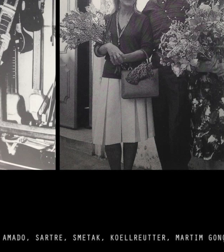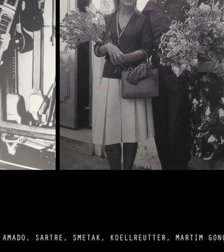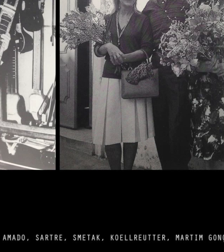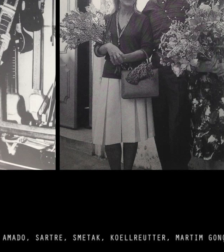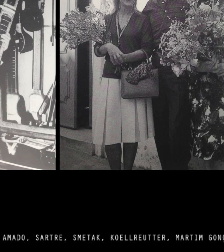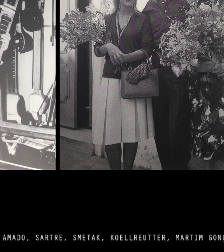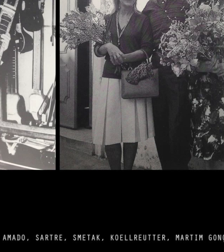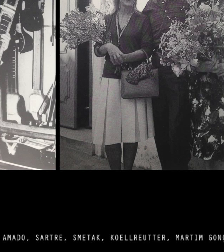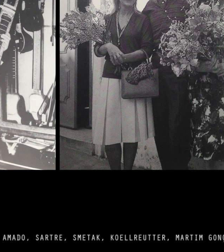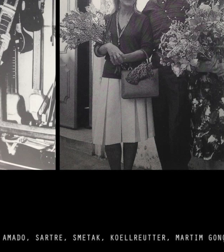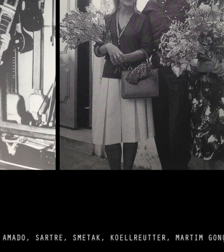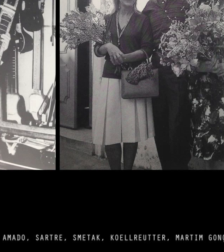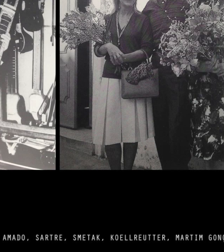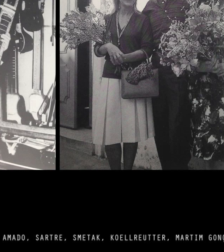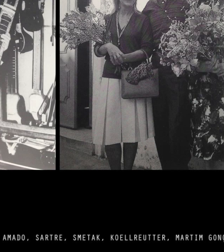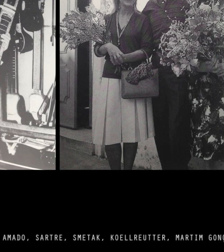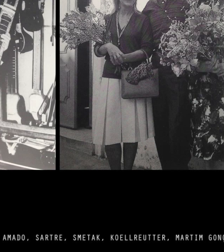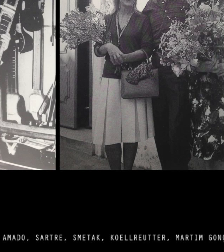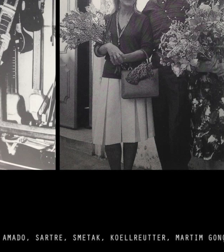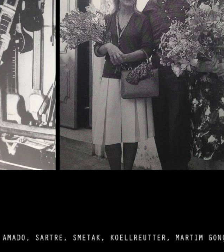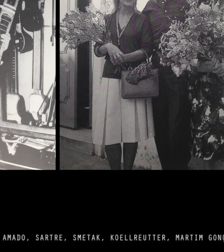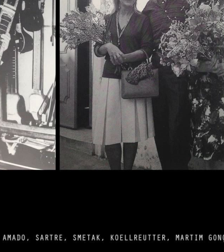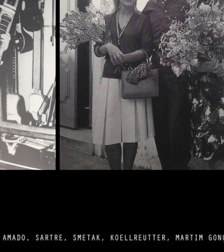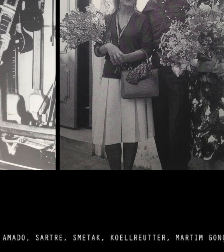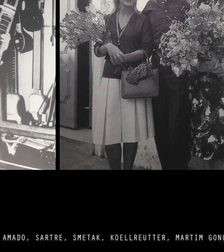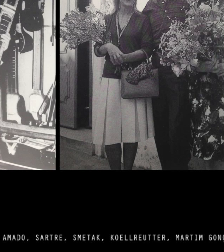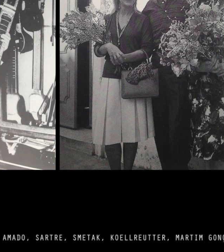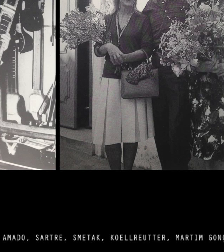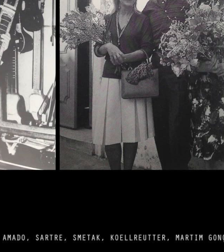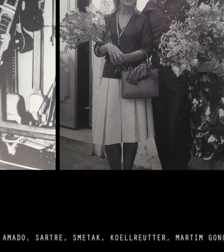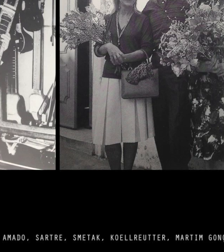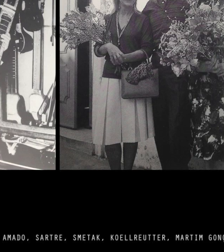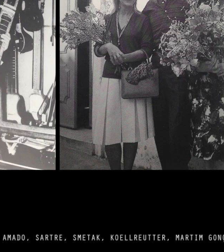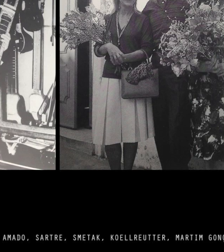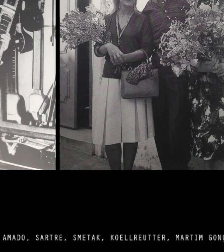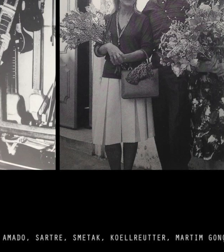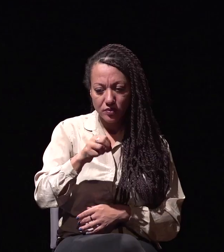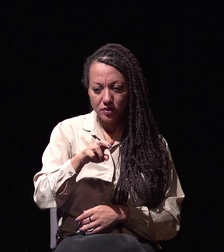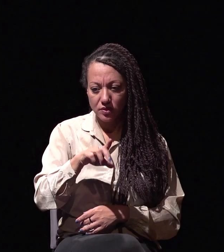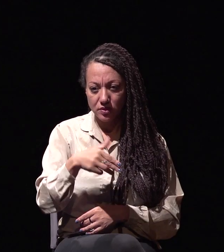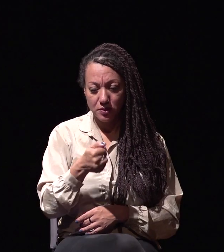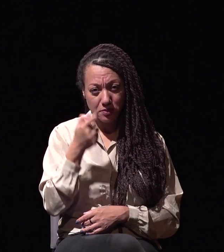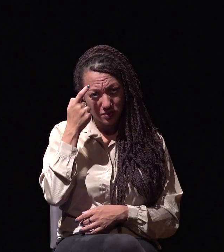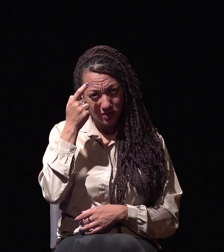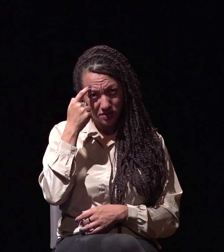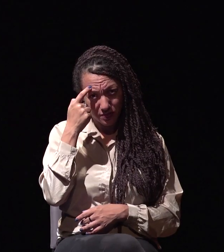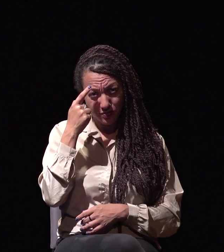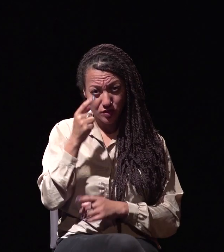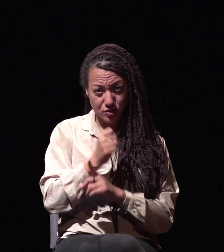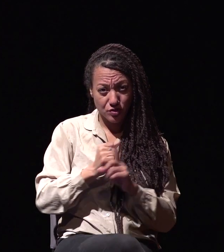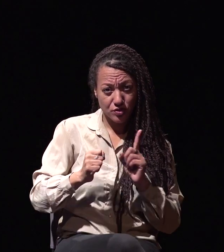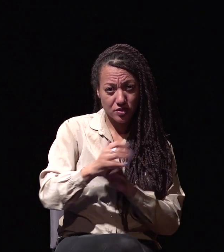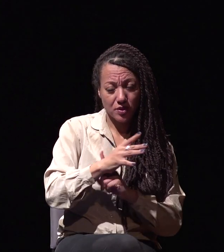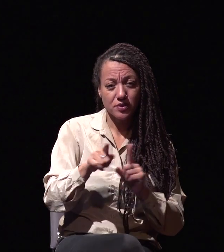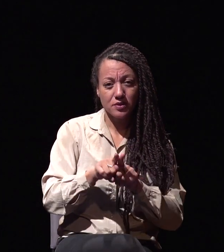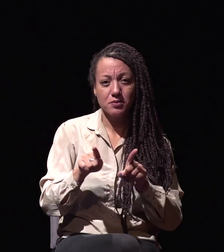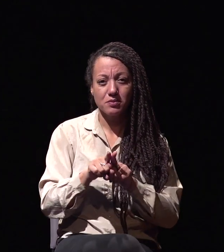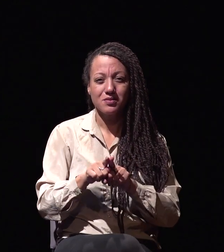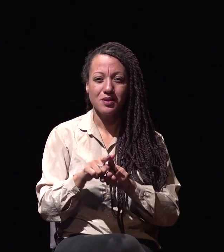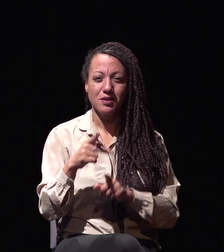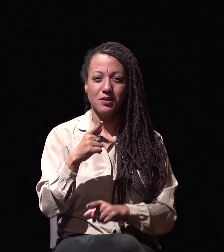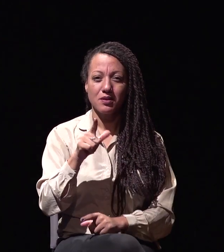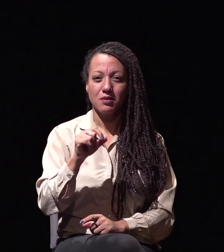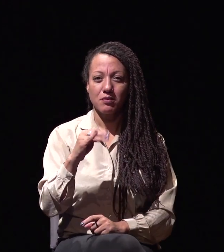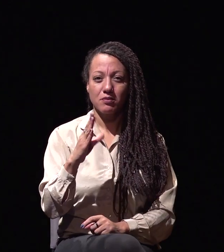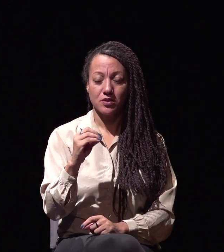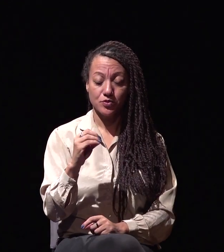construção da cultura popular moderna. Uma fusão de projeto plástico e projeto social. Para Mário Pedrosa, Brasília era a síntese